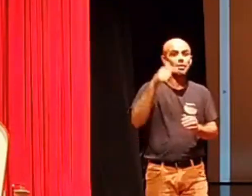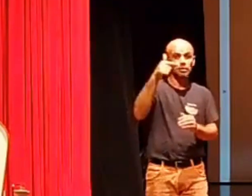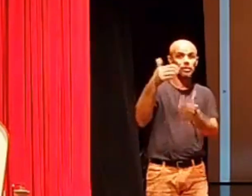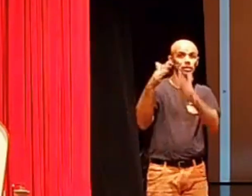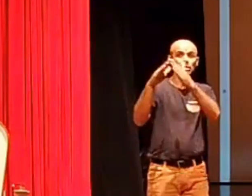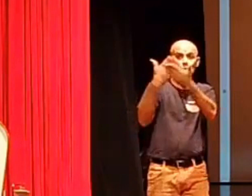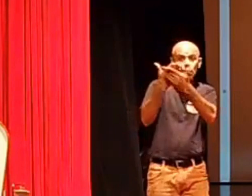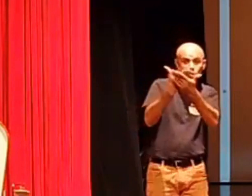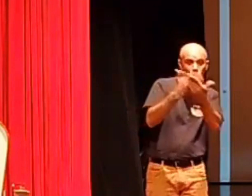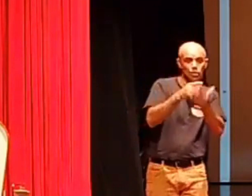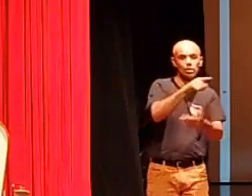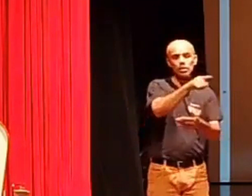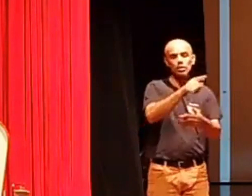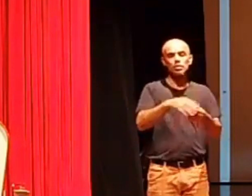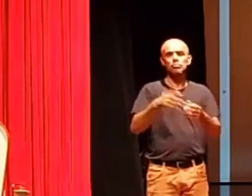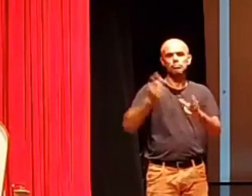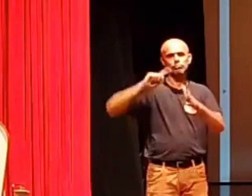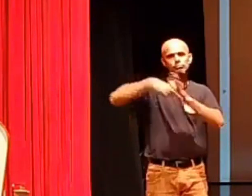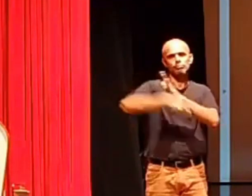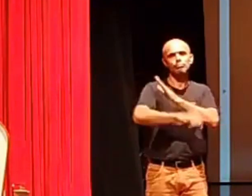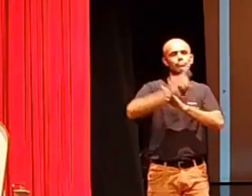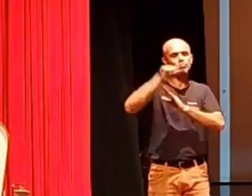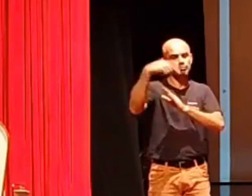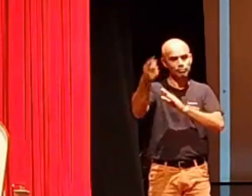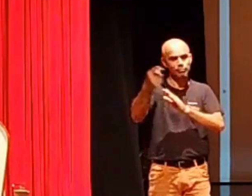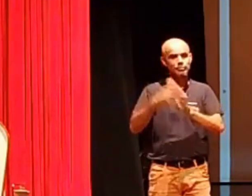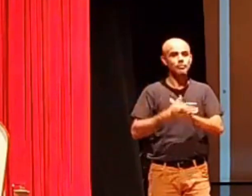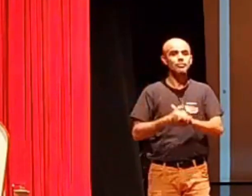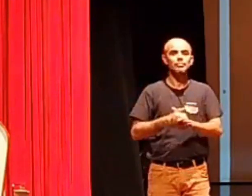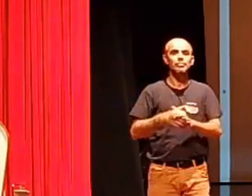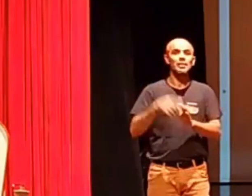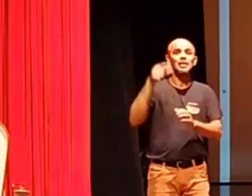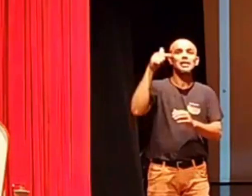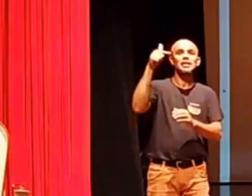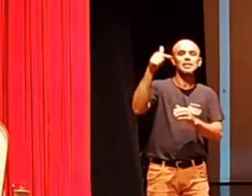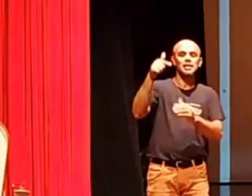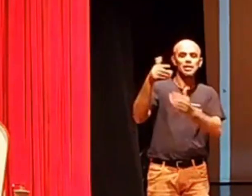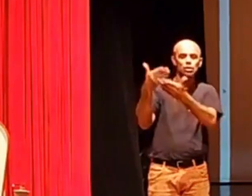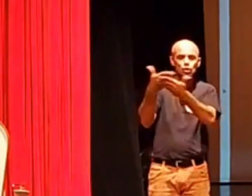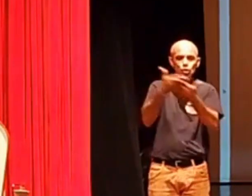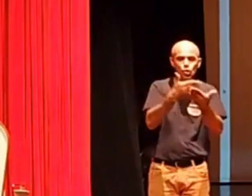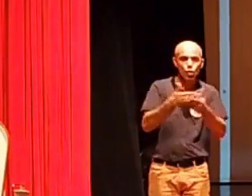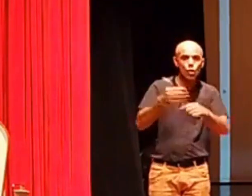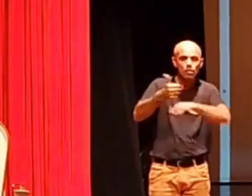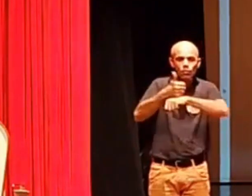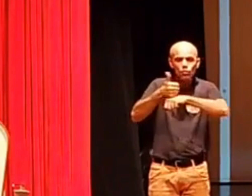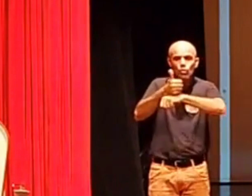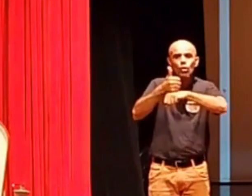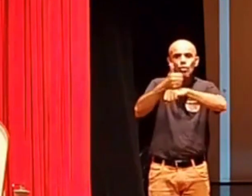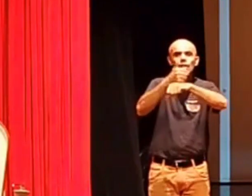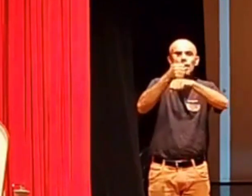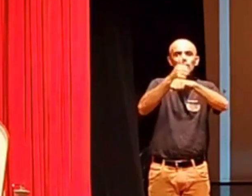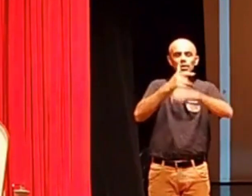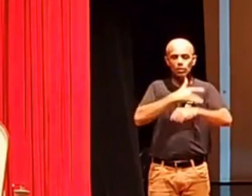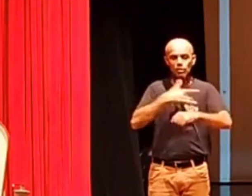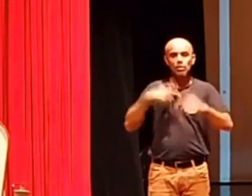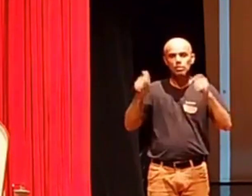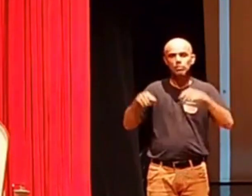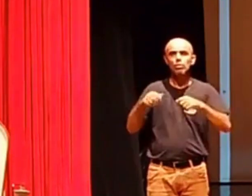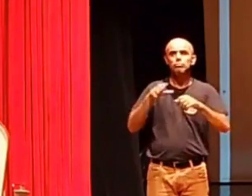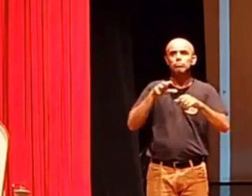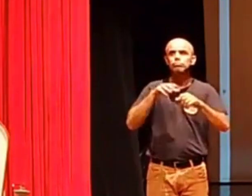que a Patrícia vai se aprofundar um pouco mais, que é as 7 escolas que o profissional de saúde pode procurar, fisioterapeuta,